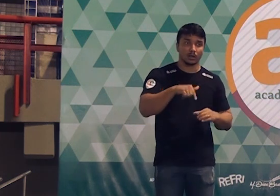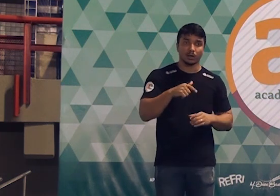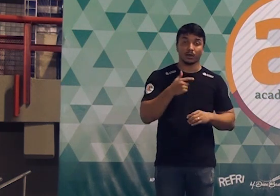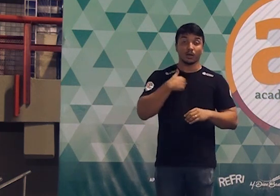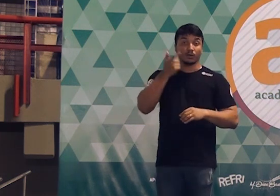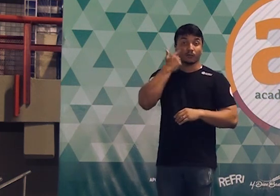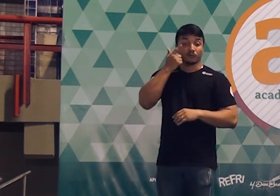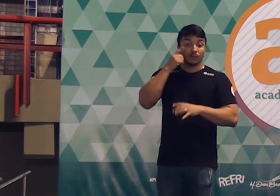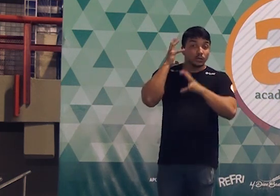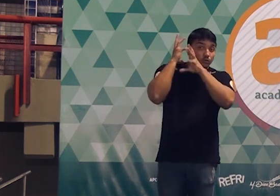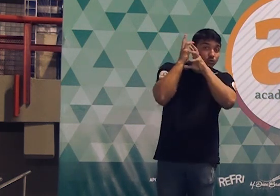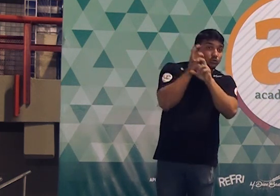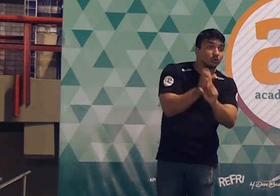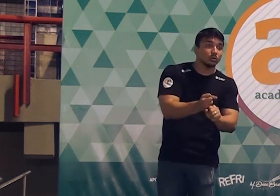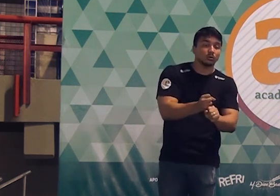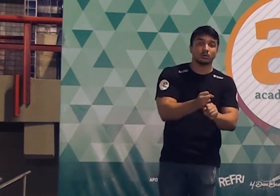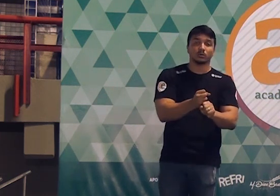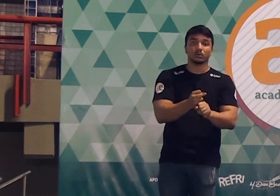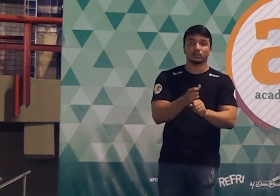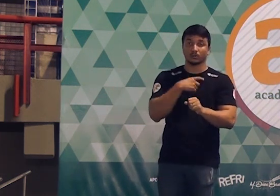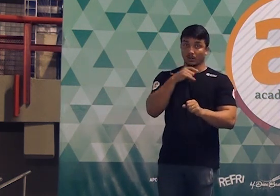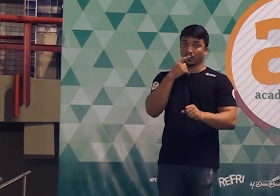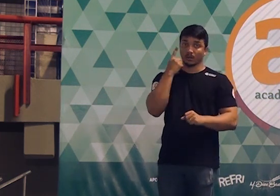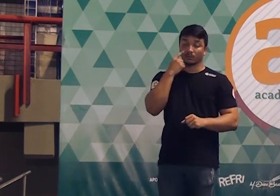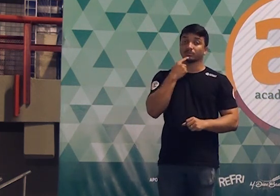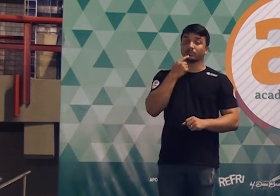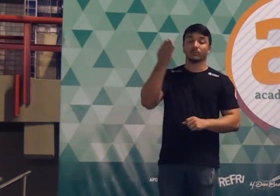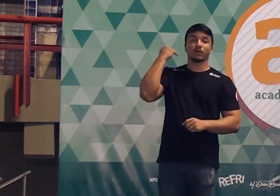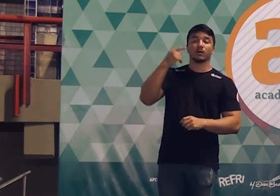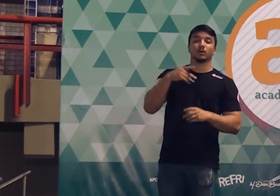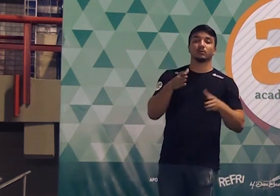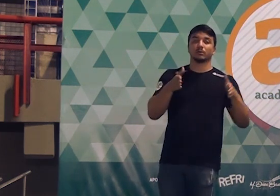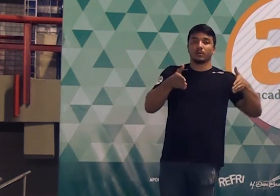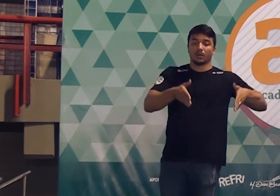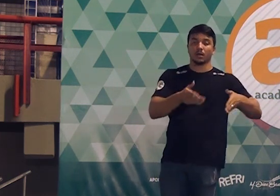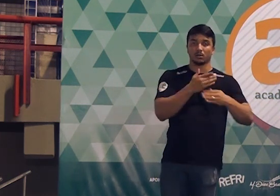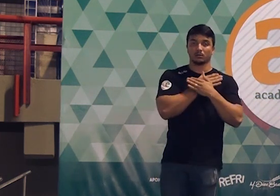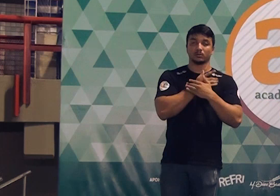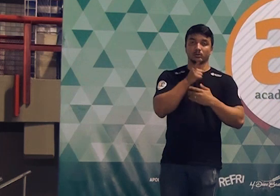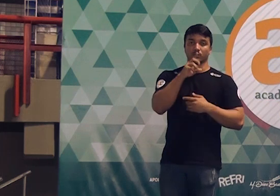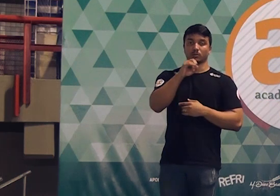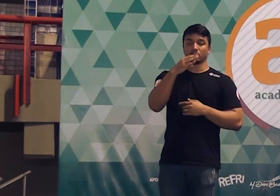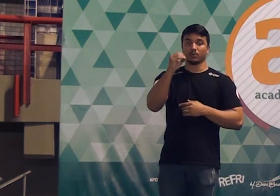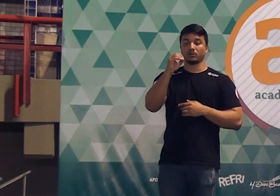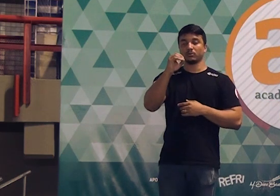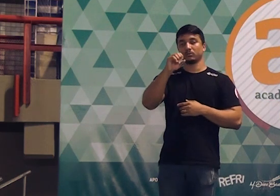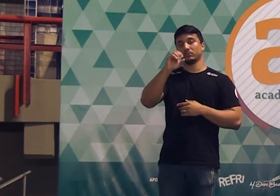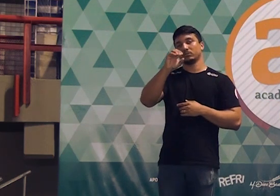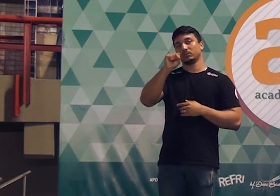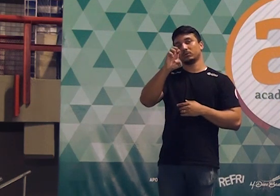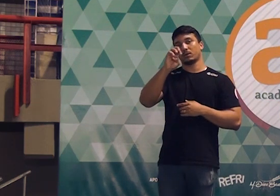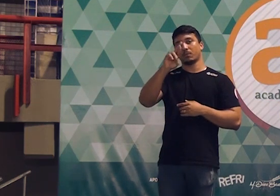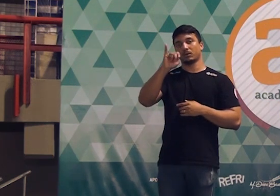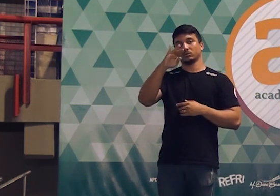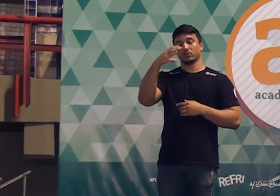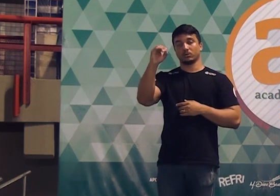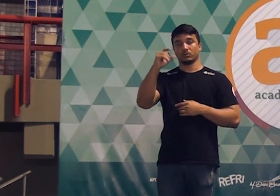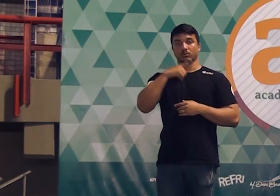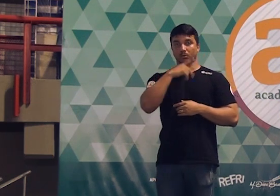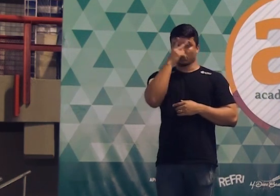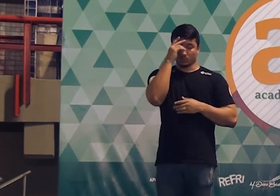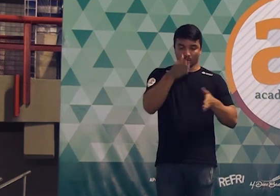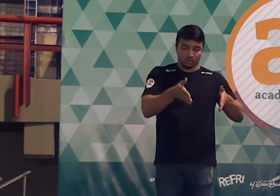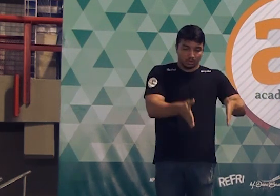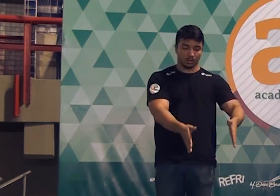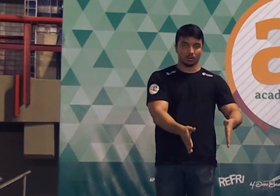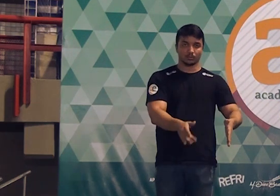ver a história do lugar. Você vai no cemitério de São Sebastião, aqui em Fortaleza, aí tem lá o povo